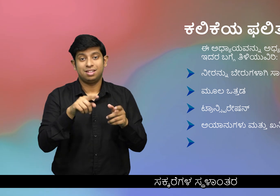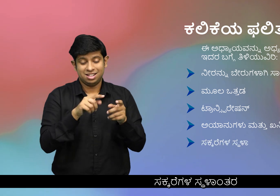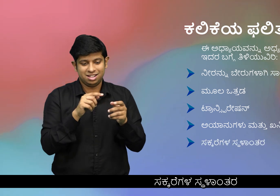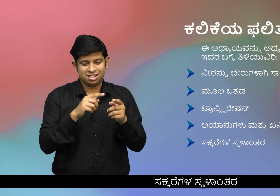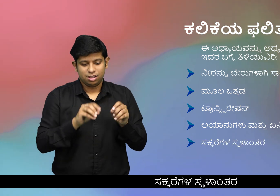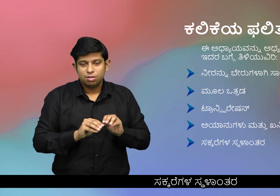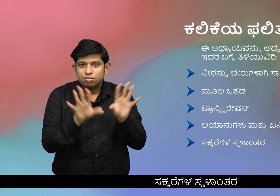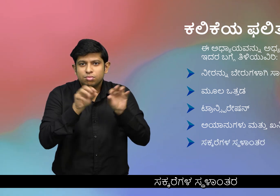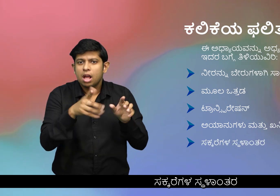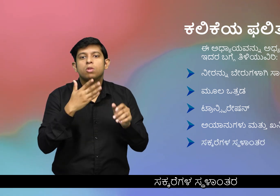ಸಕ್ಕರೆಗಳ ಸ್ಥಳಾಂತರ.